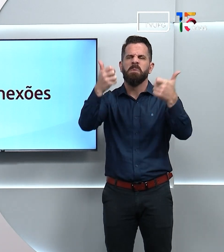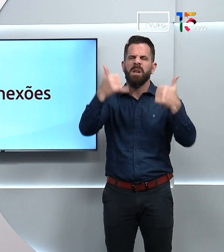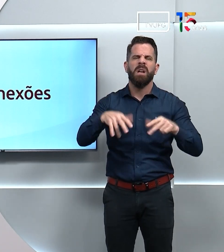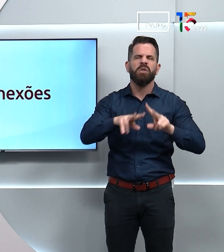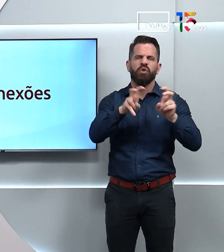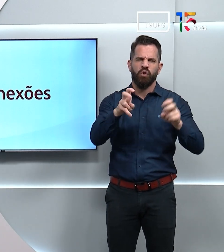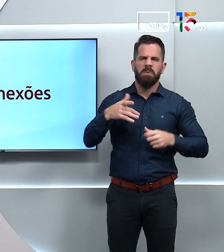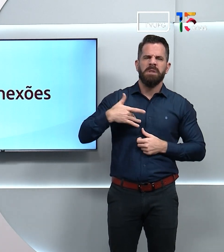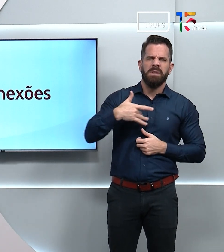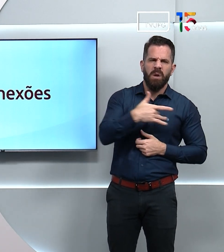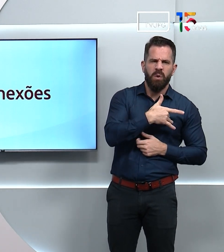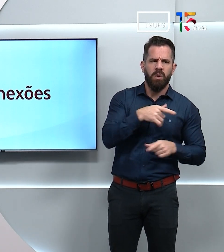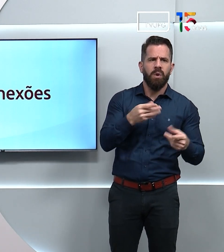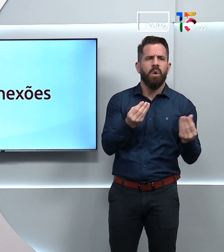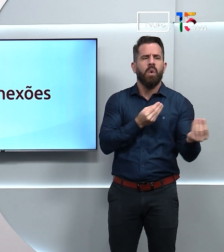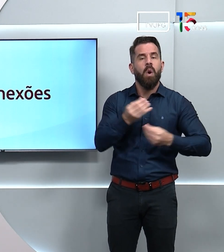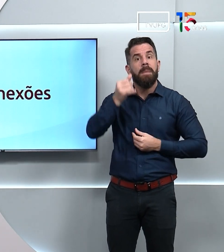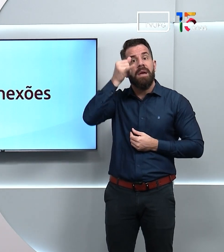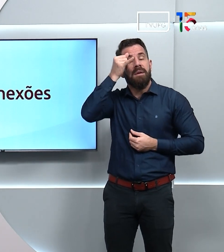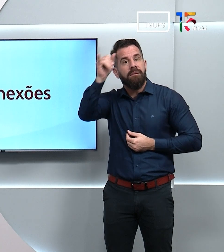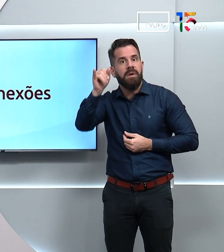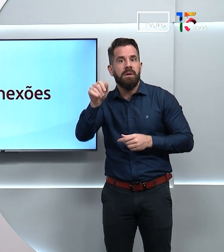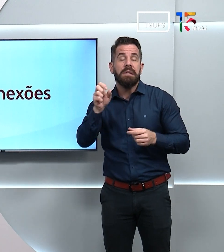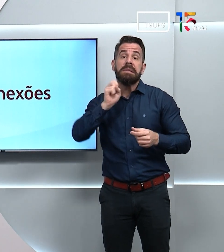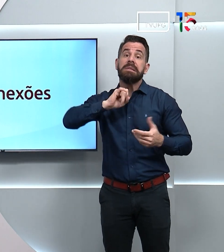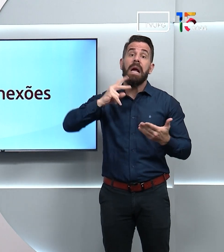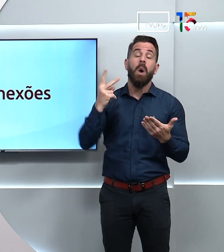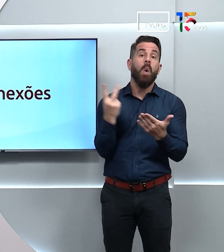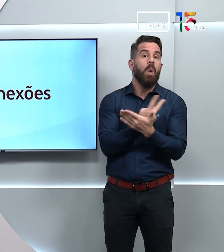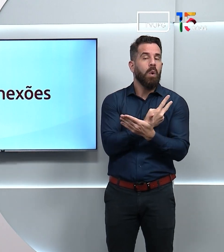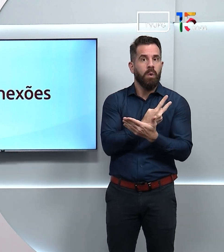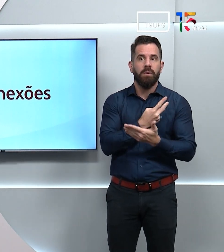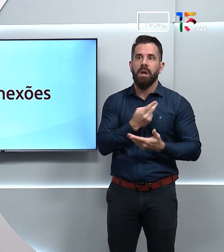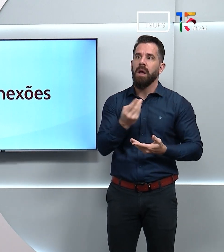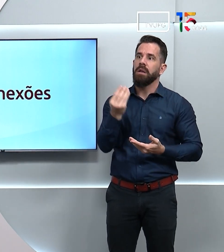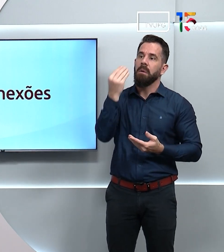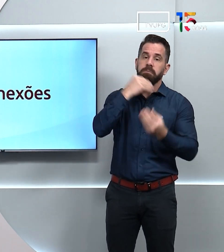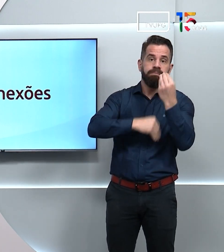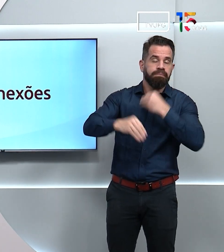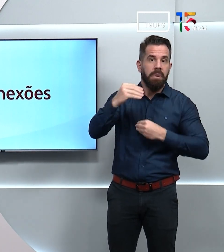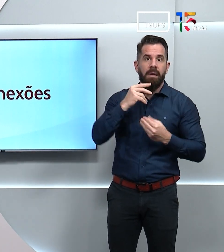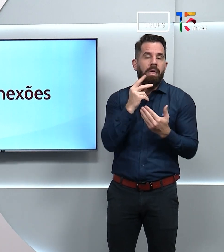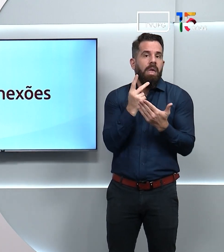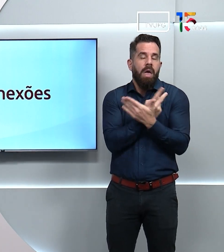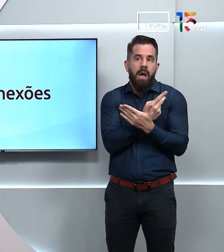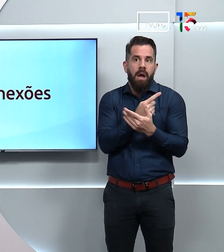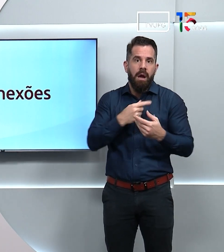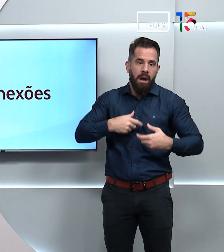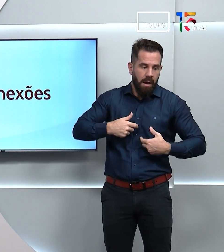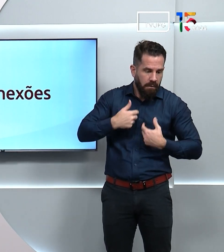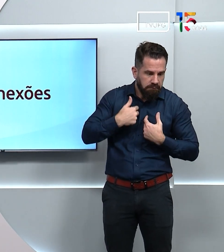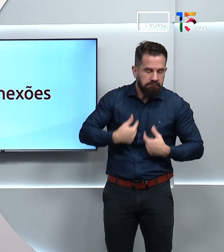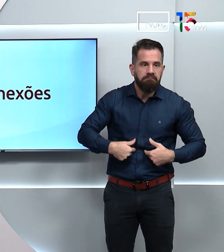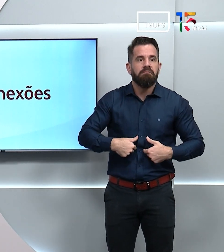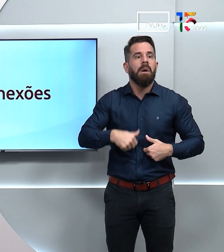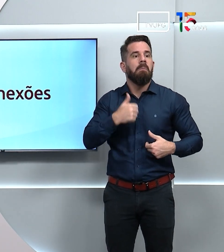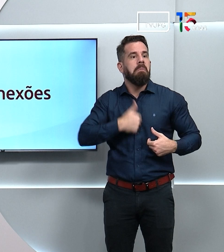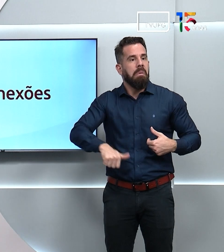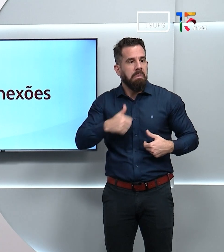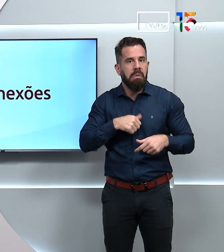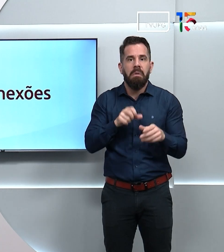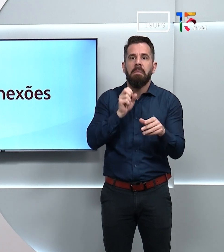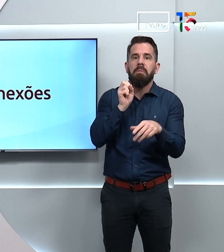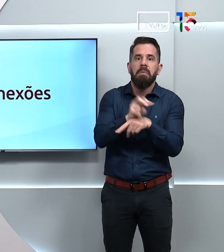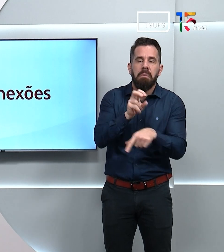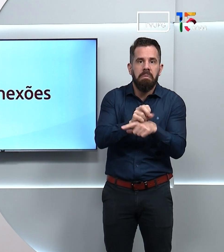e também como tratar a intoxicação alimentar. Além disso, a gente fala de uma operação da Polícia Federal que investiga as